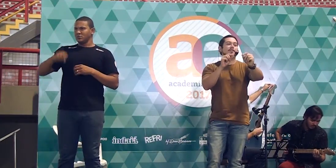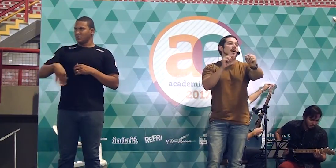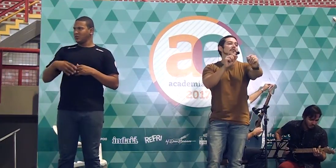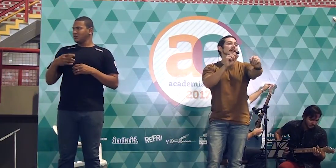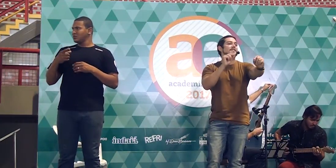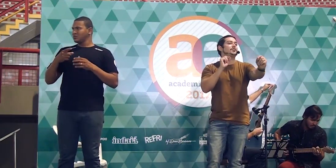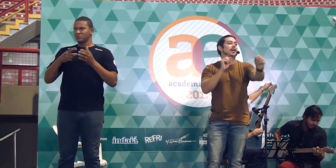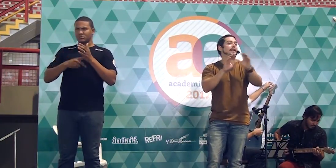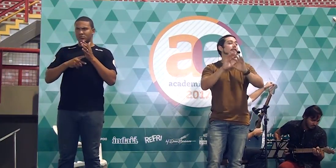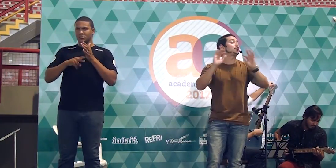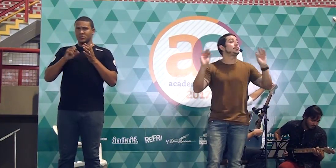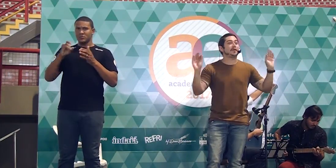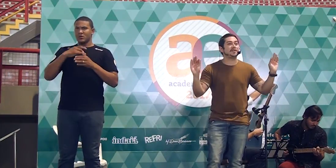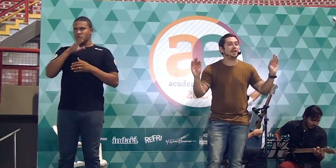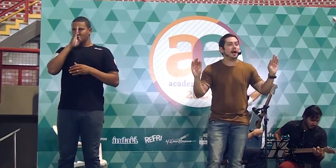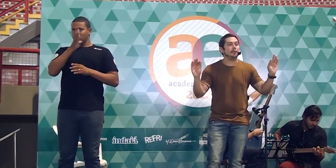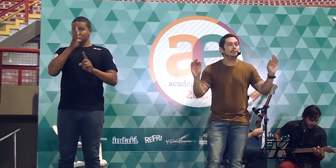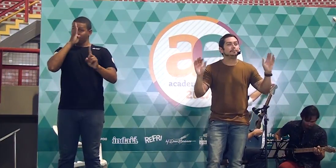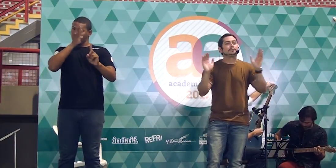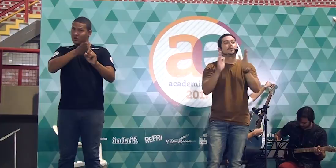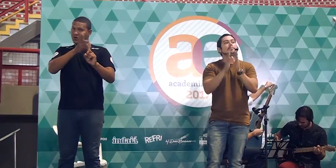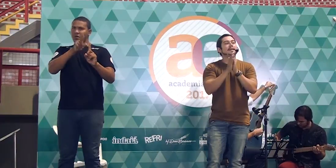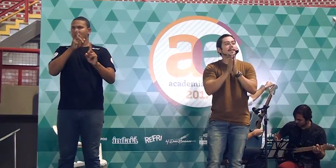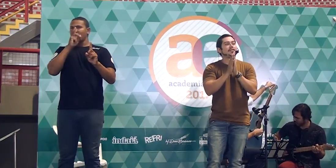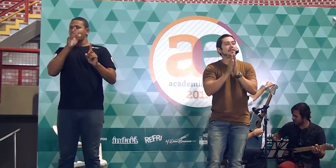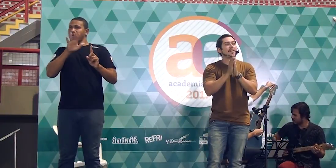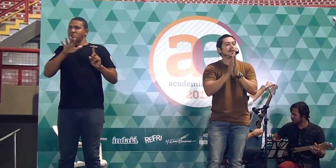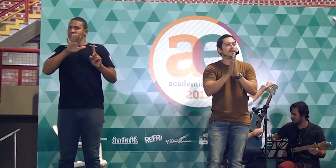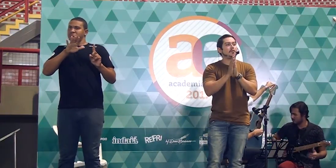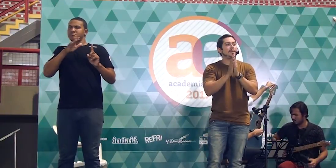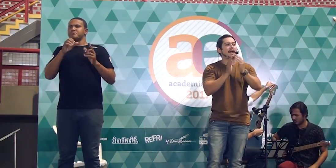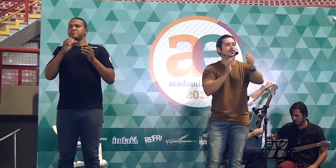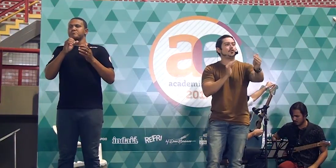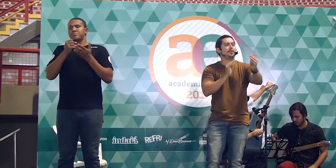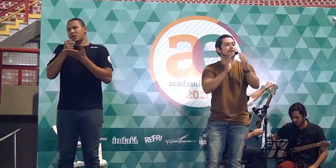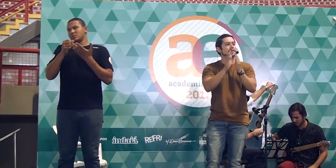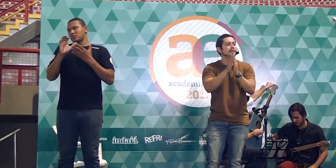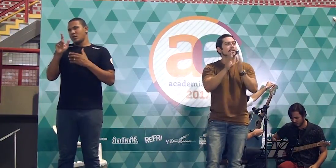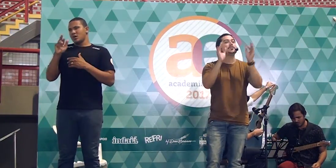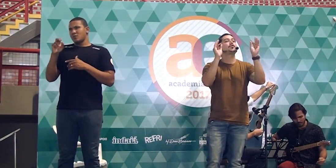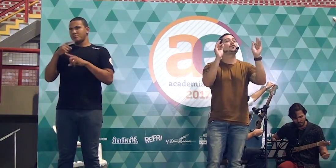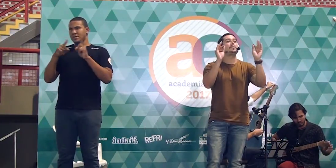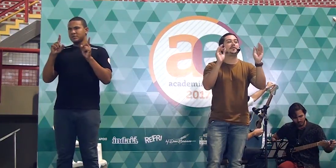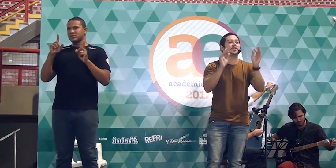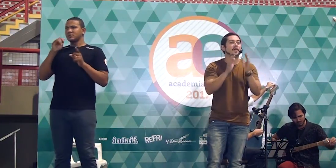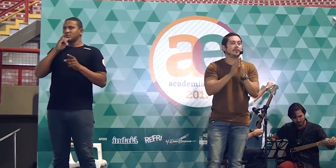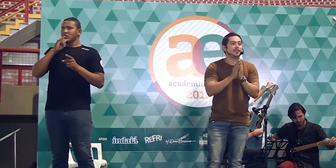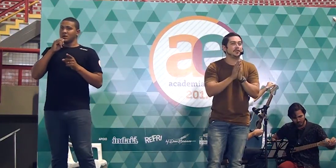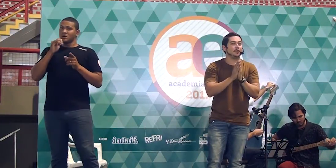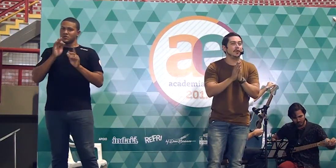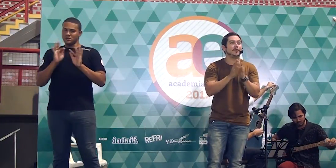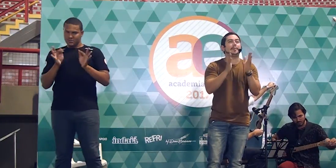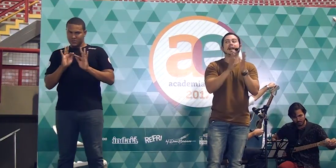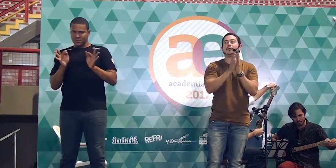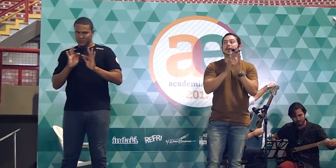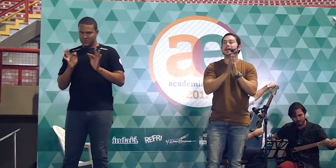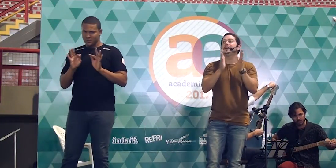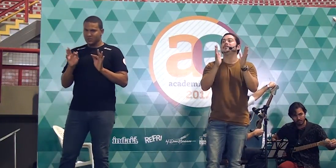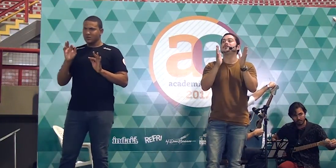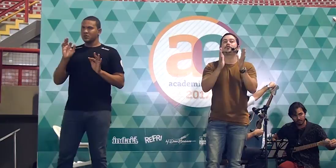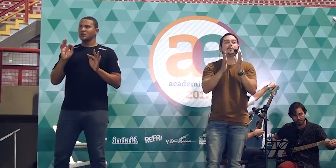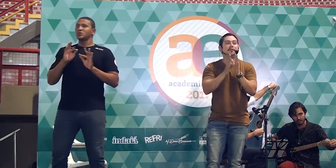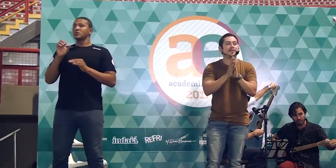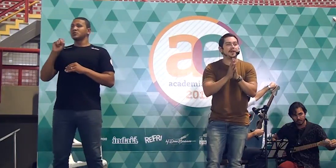gente quiser fazer uma referência direta, superficial. Mas se a gente quiser fazer comparações, superficial, vou dizer de novo, a palavra o